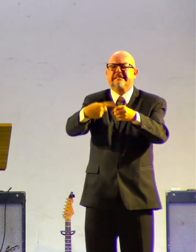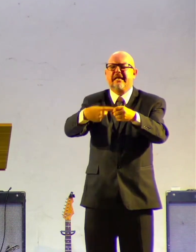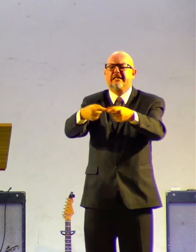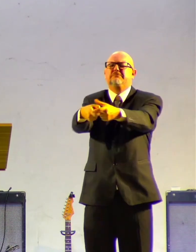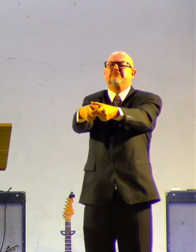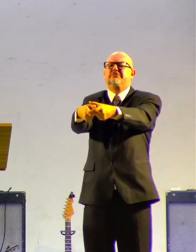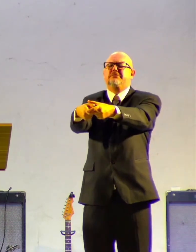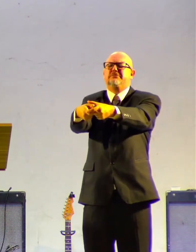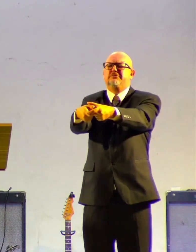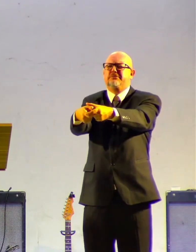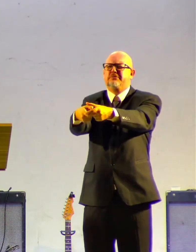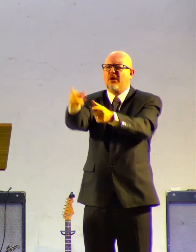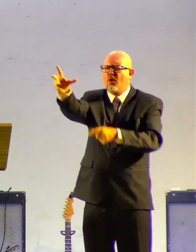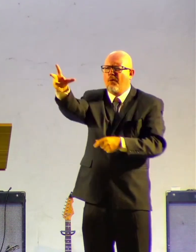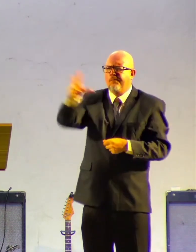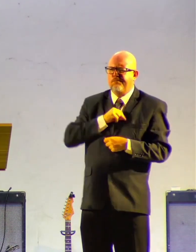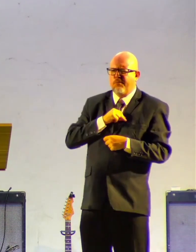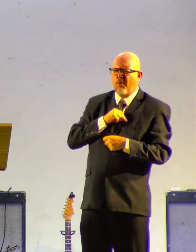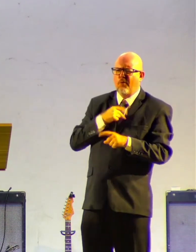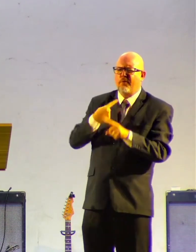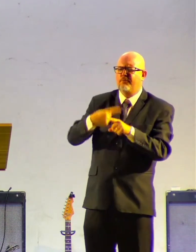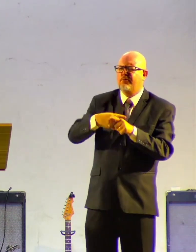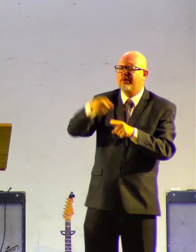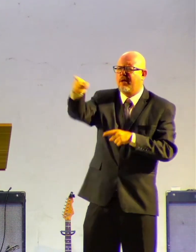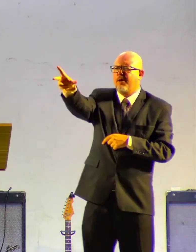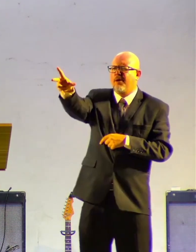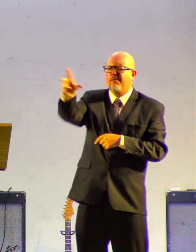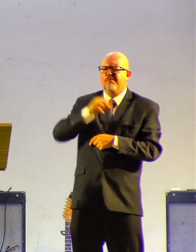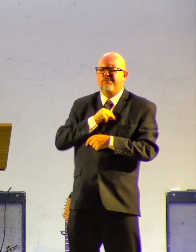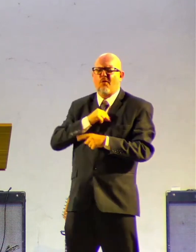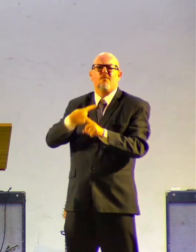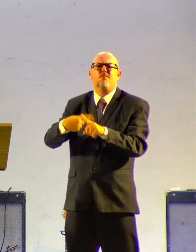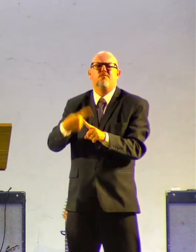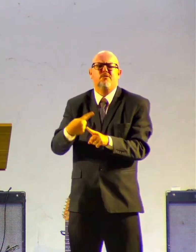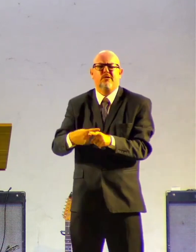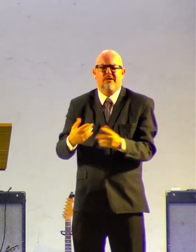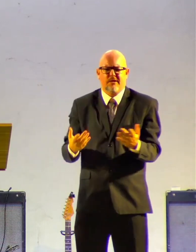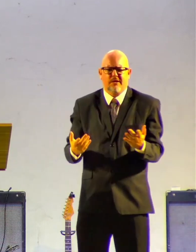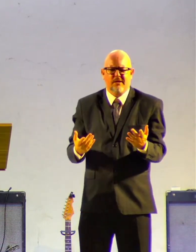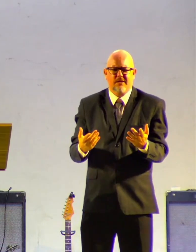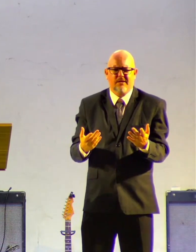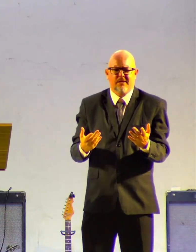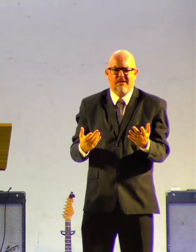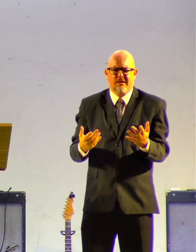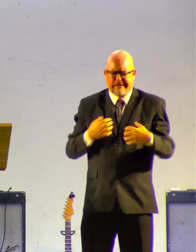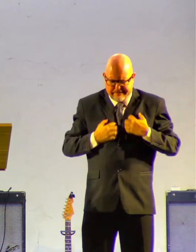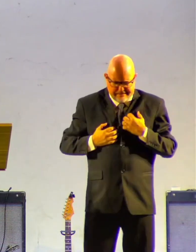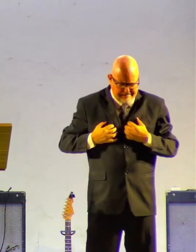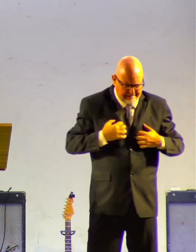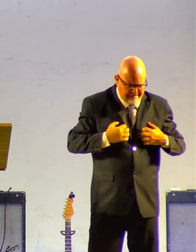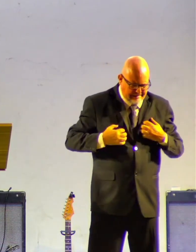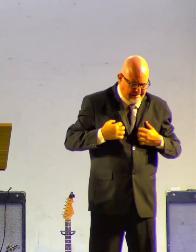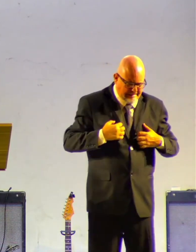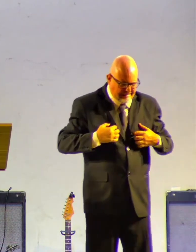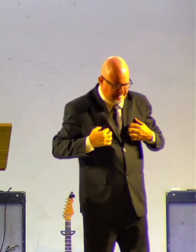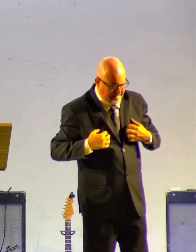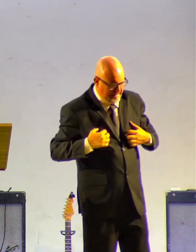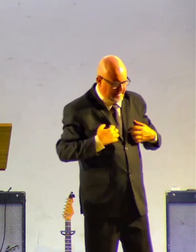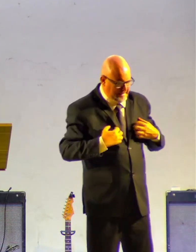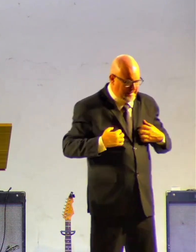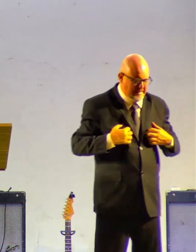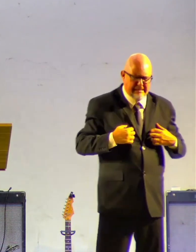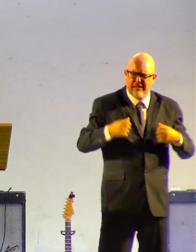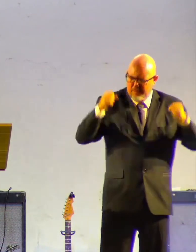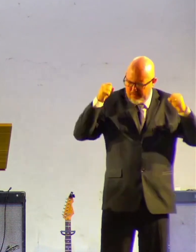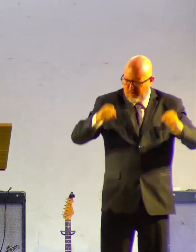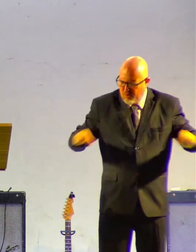Ai, e ele fica aflito, e ele com os anciãos rasgam as suas vestes, e Deus diz para ele: pode levantar,